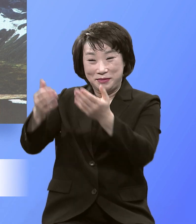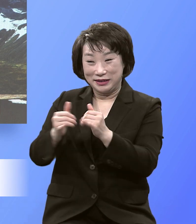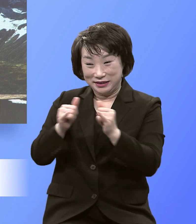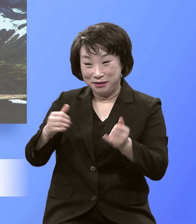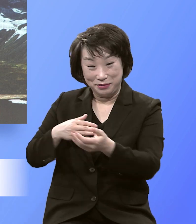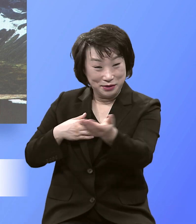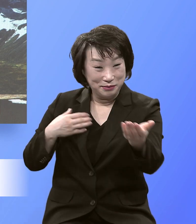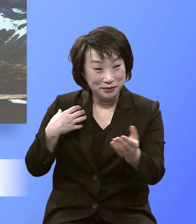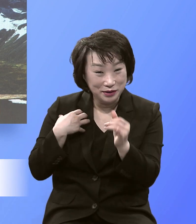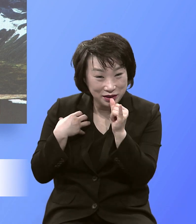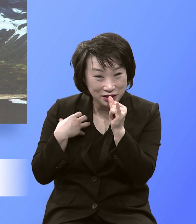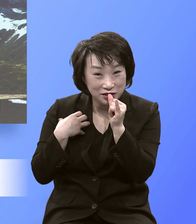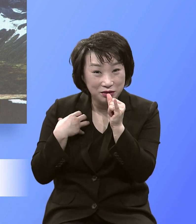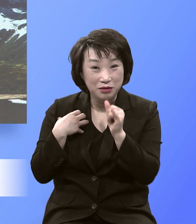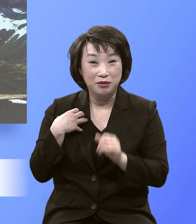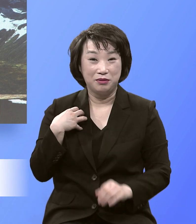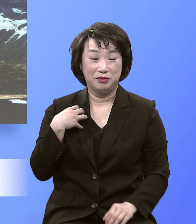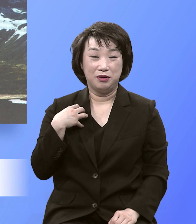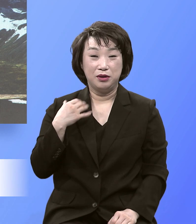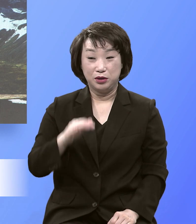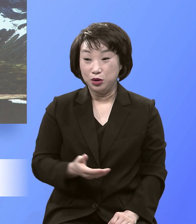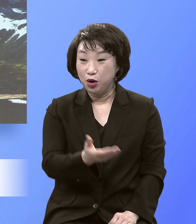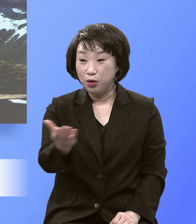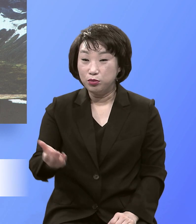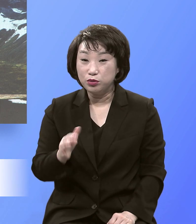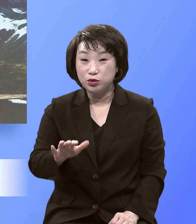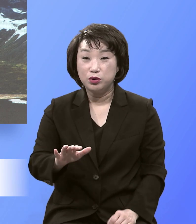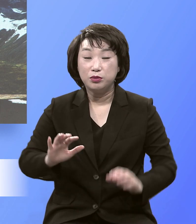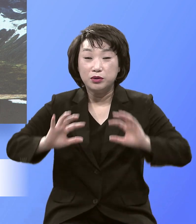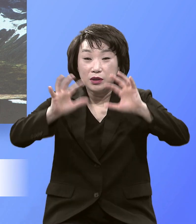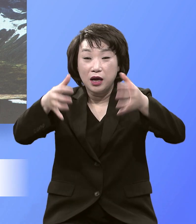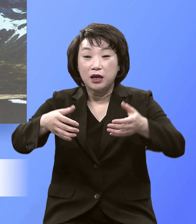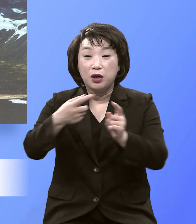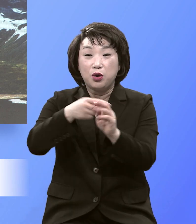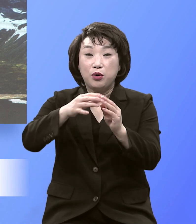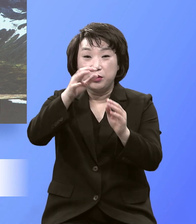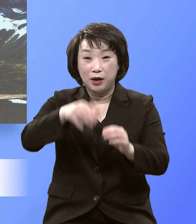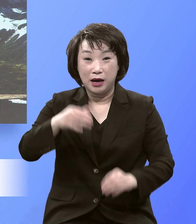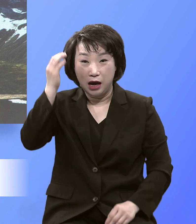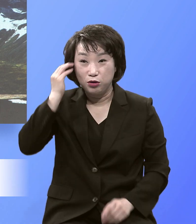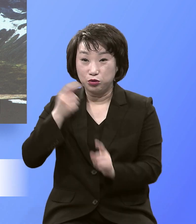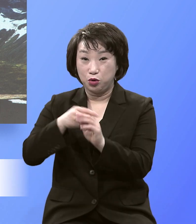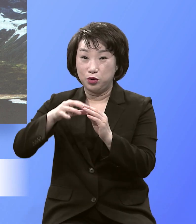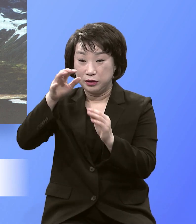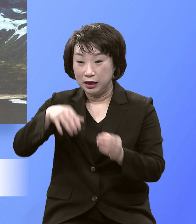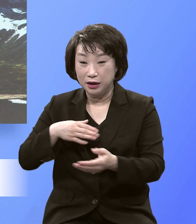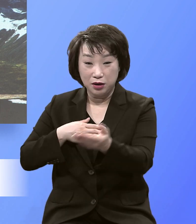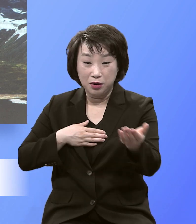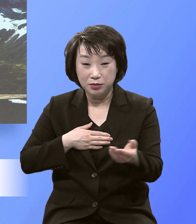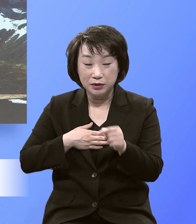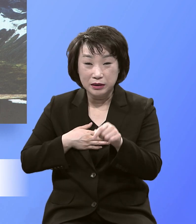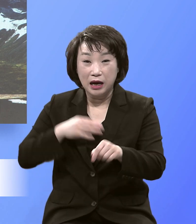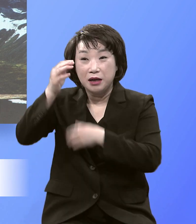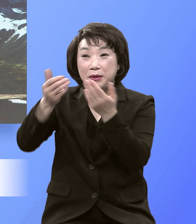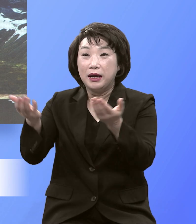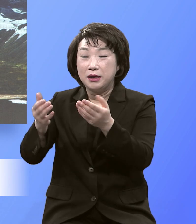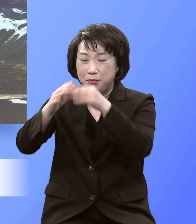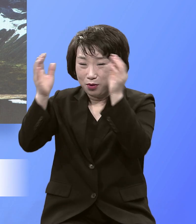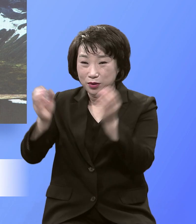상속자들이 할 일이에요. 근데 전 세계 교회와 한국 교회에 이런